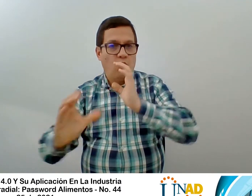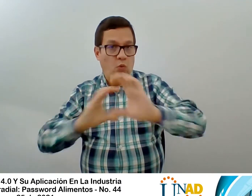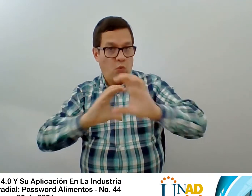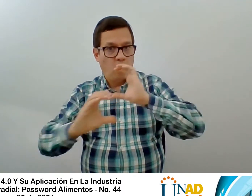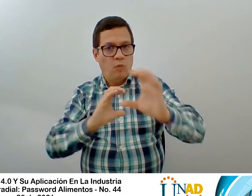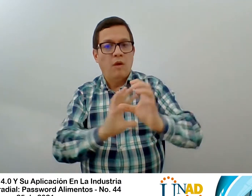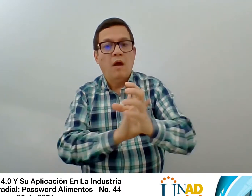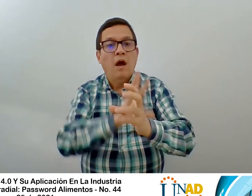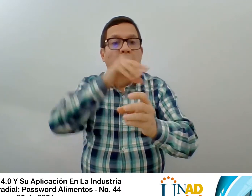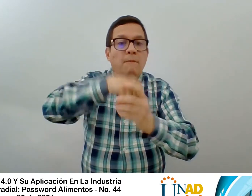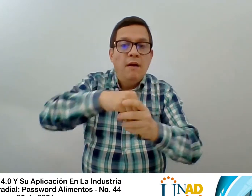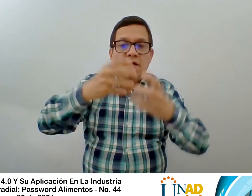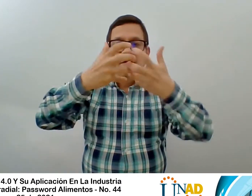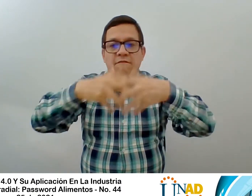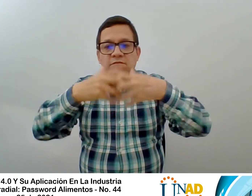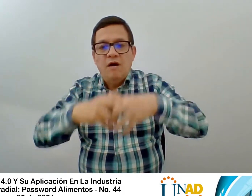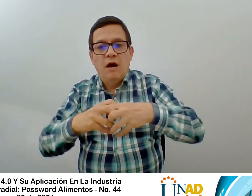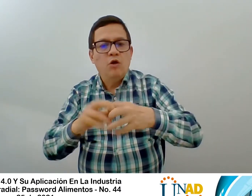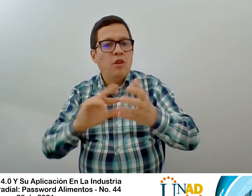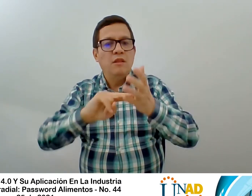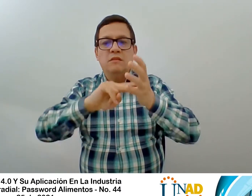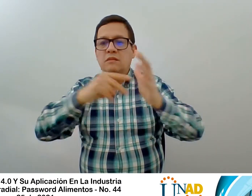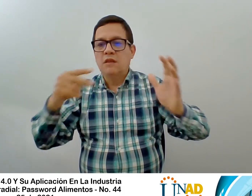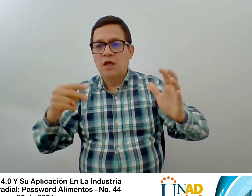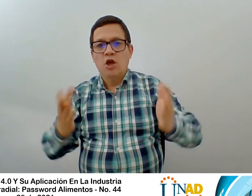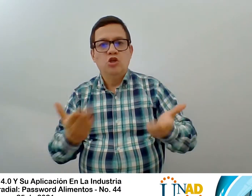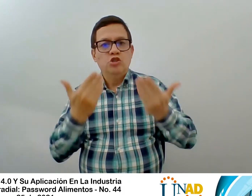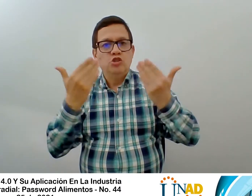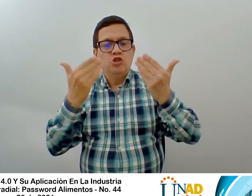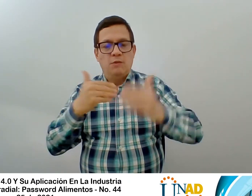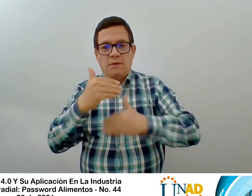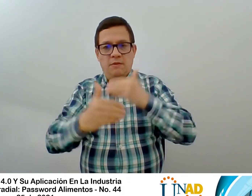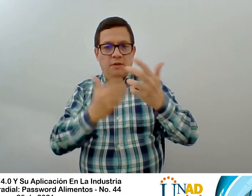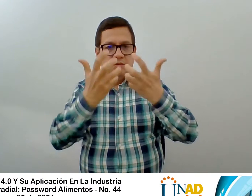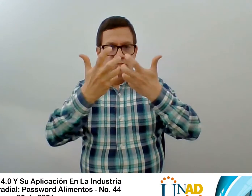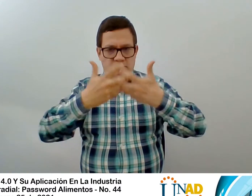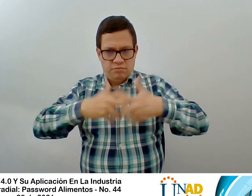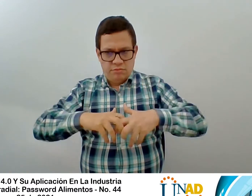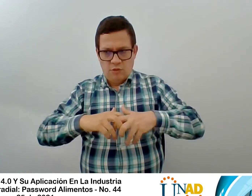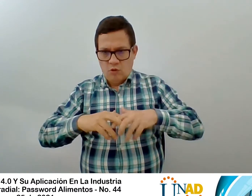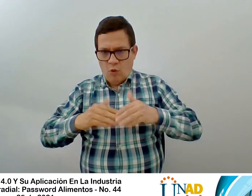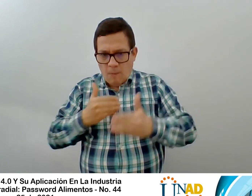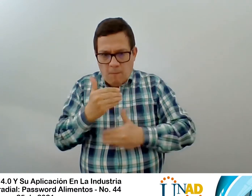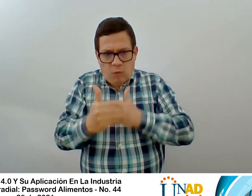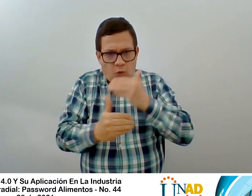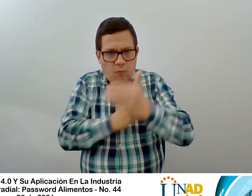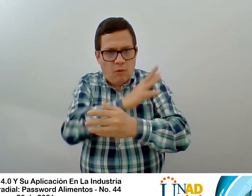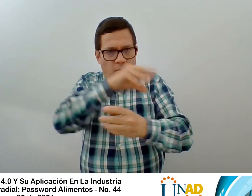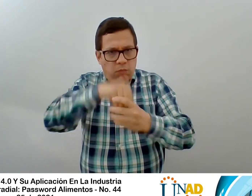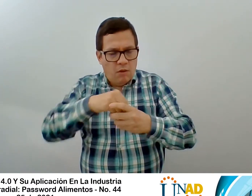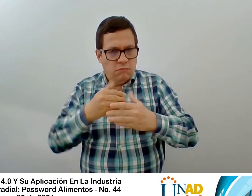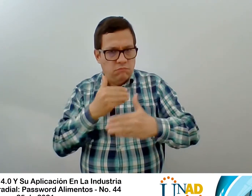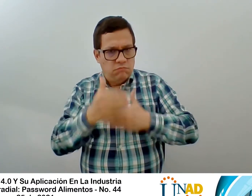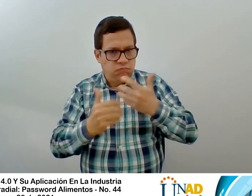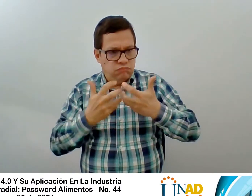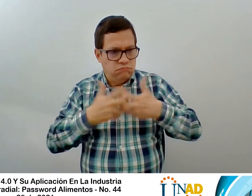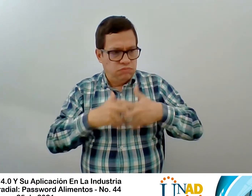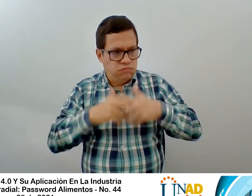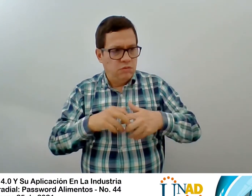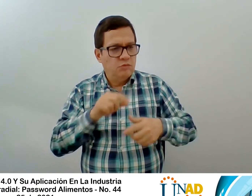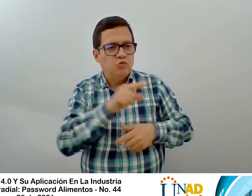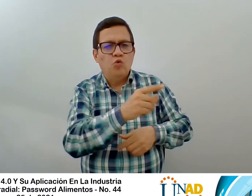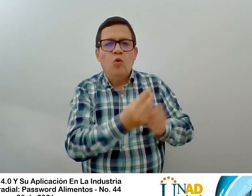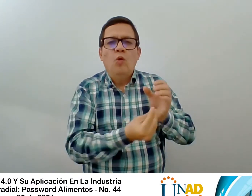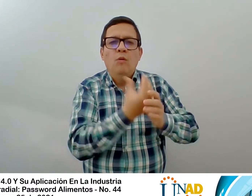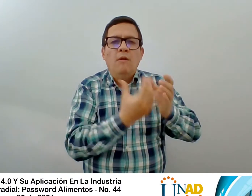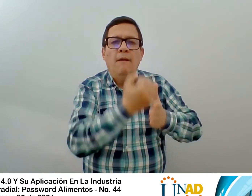Esta inclusión de nuevas tecnologías va a permitir mejorar y automatizar casi todos los procesos industriales, y de hecho